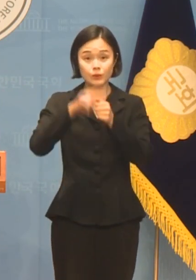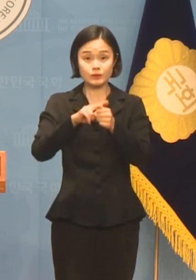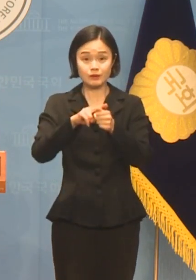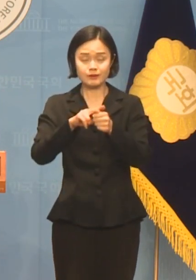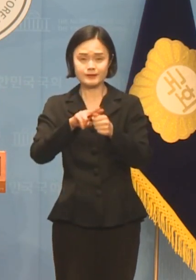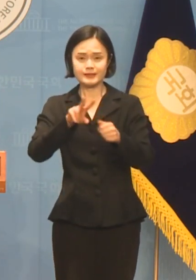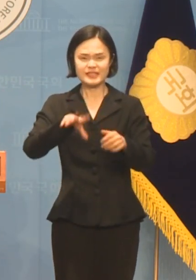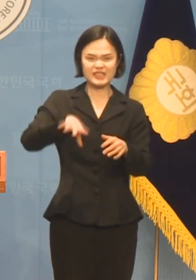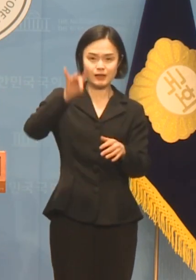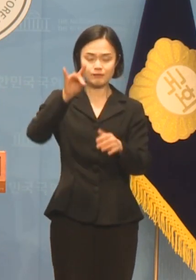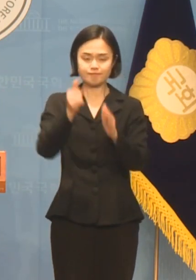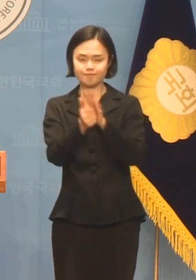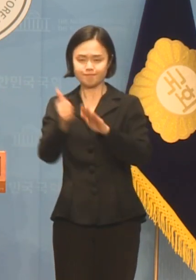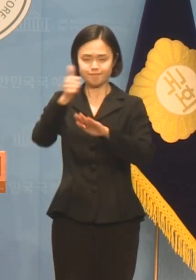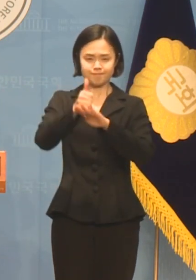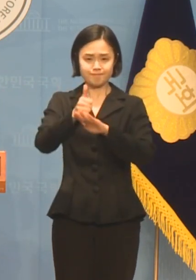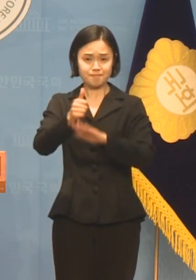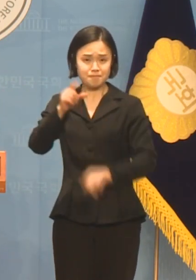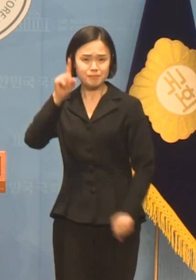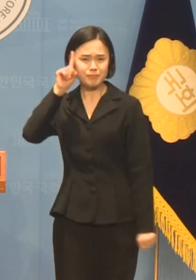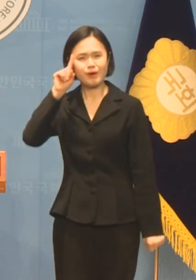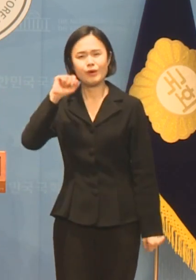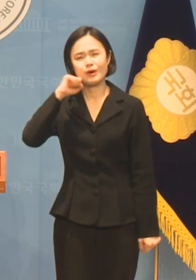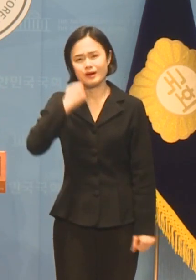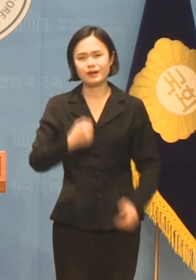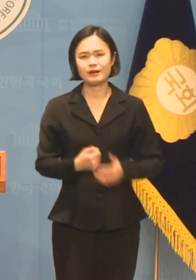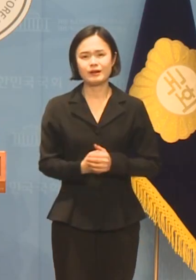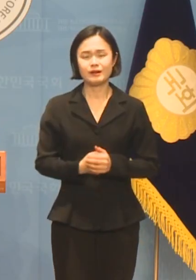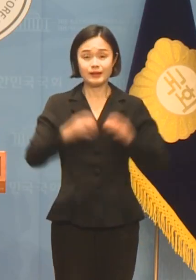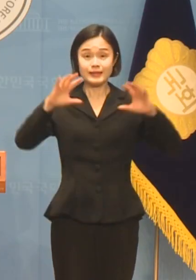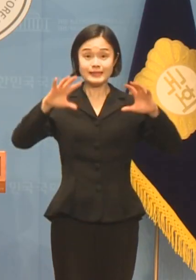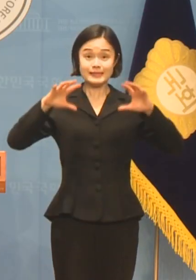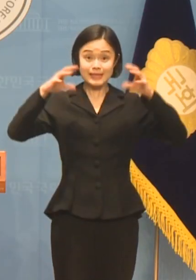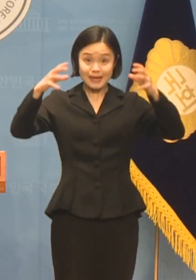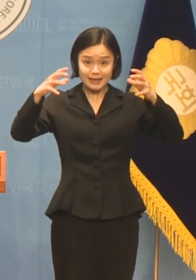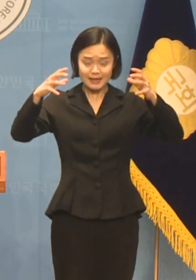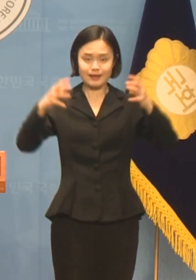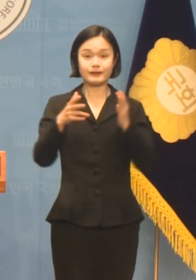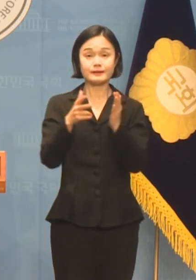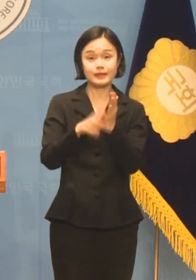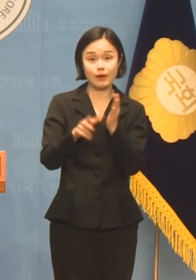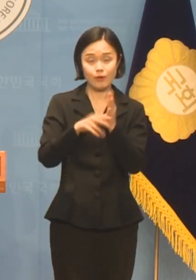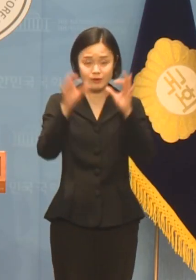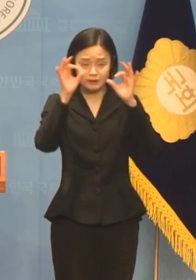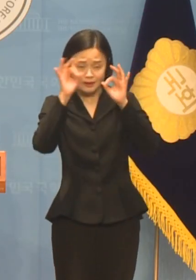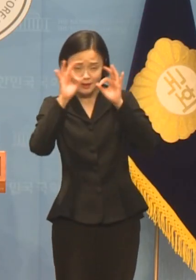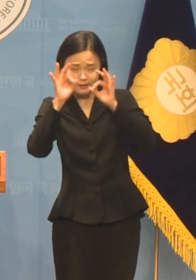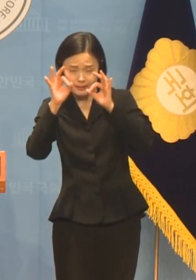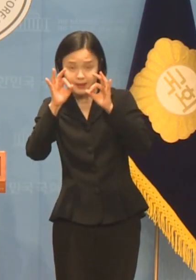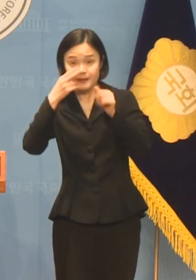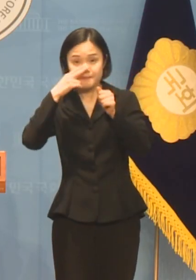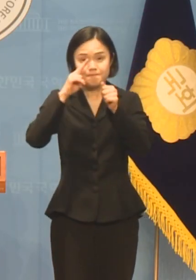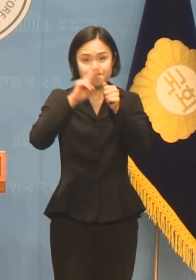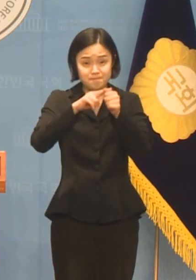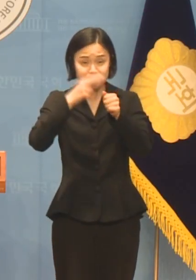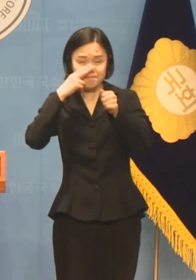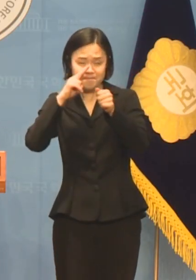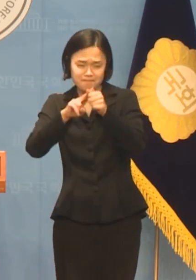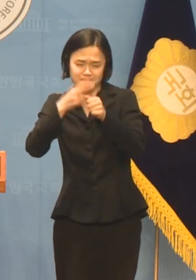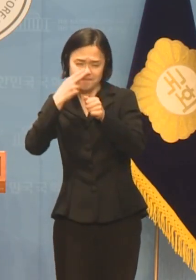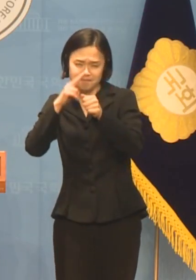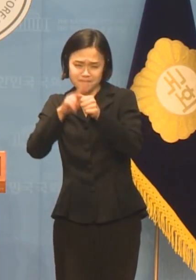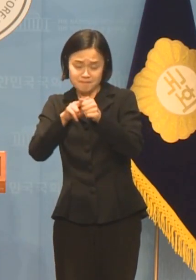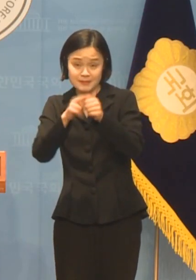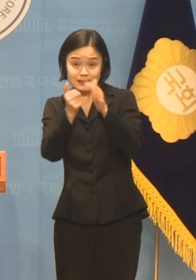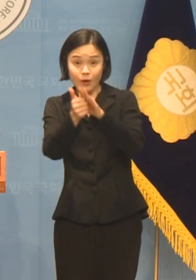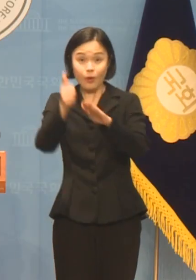수는 없는 노릇입니다. 세계 자원개발 사례를 보면 성공은 인내와 도전의